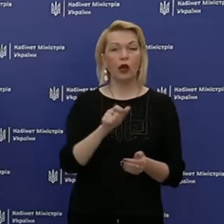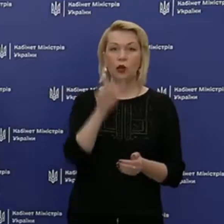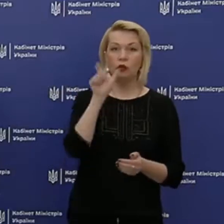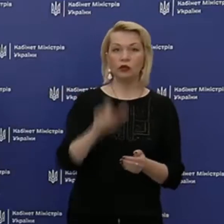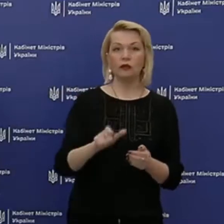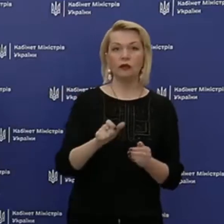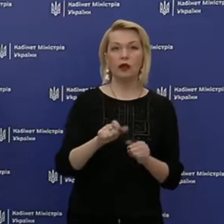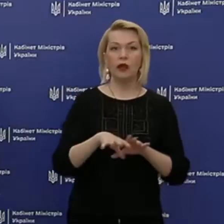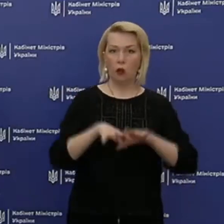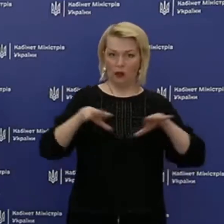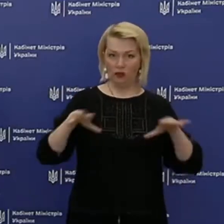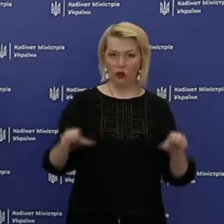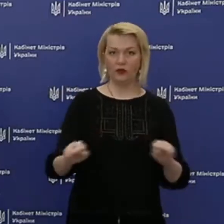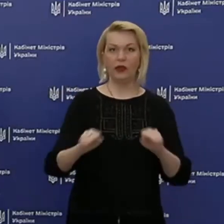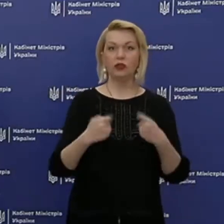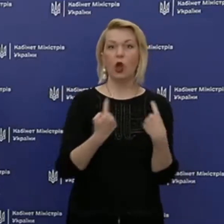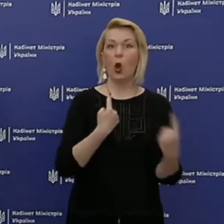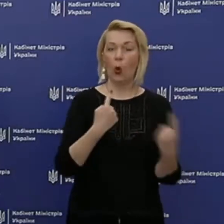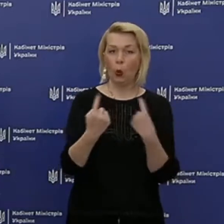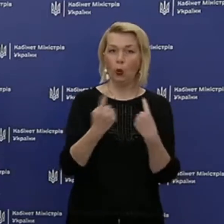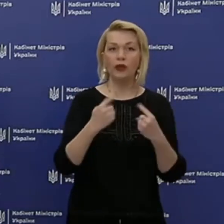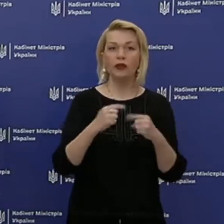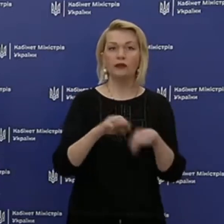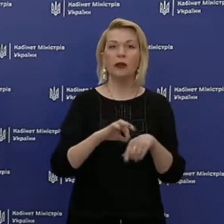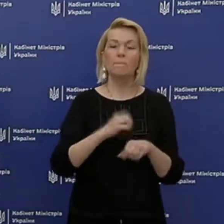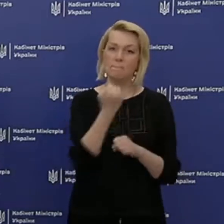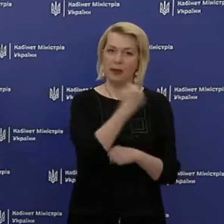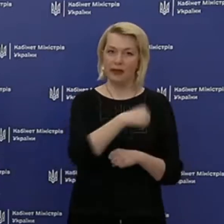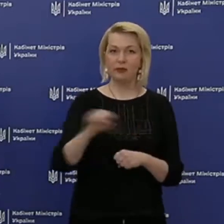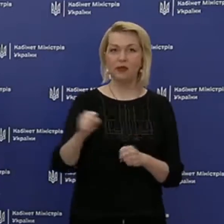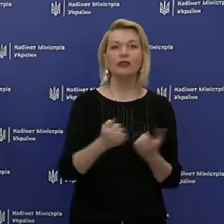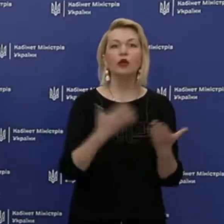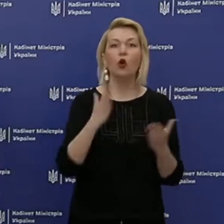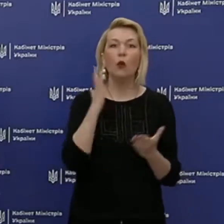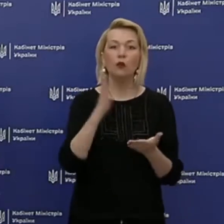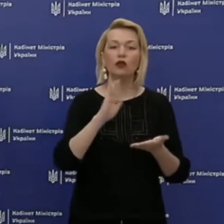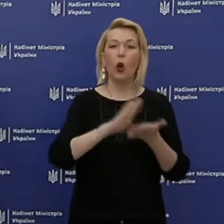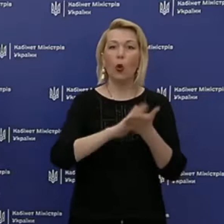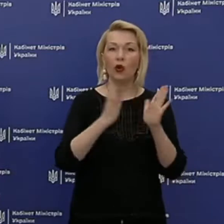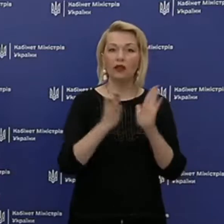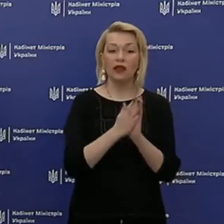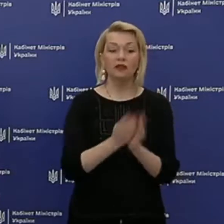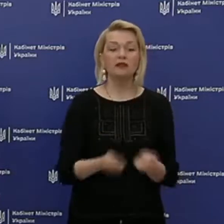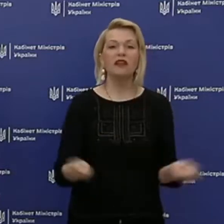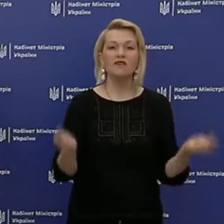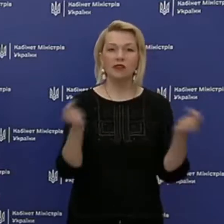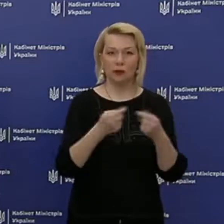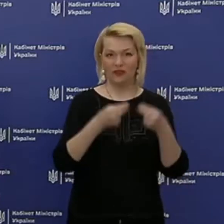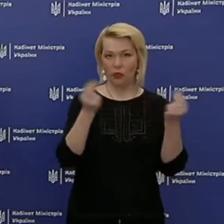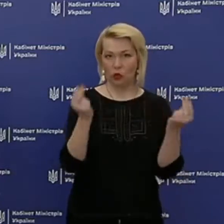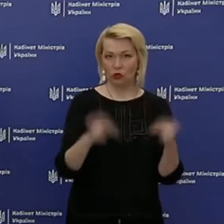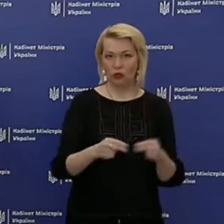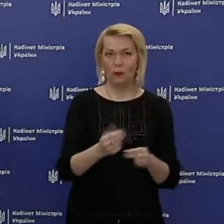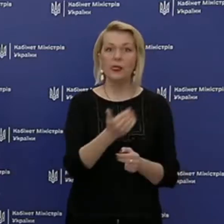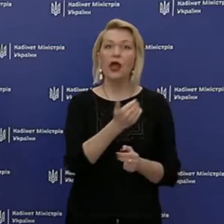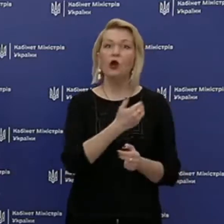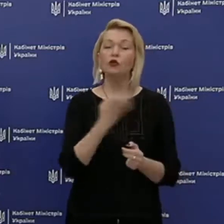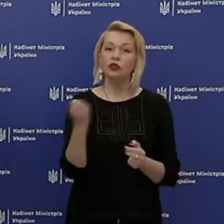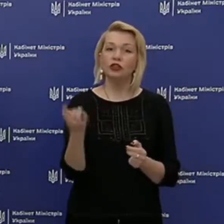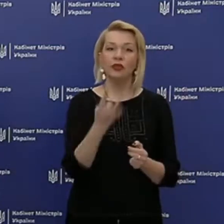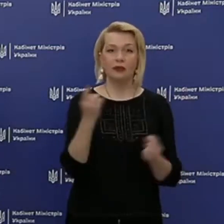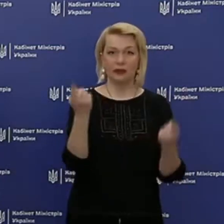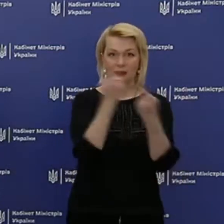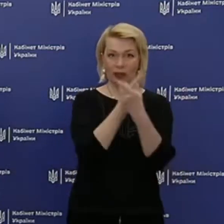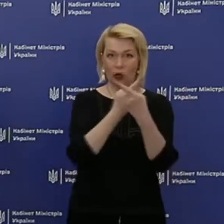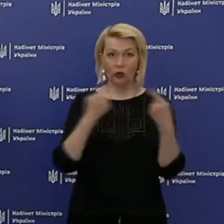яка уповноважена урядом проводити цей добір, переміг і з якого буде укладений відповідний контракт. Хочу ще раз наголосити, що